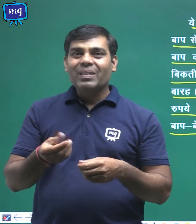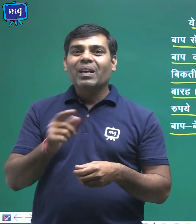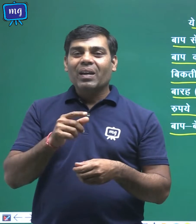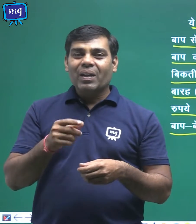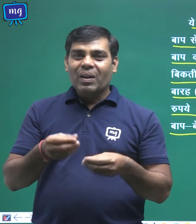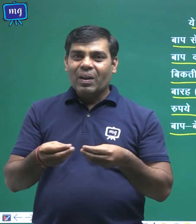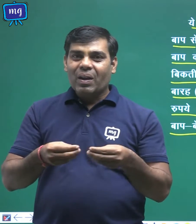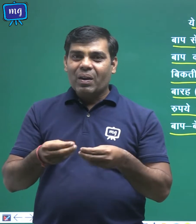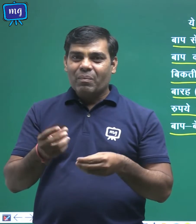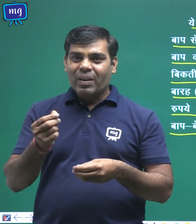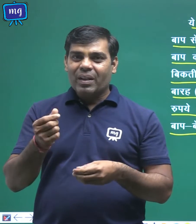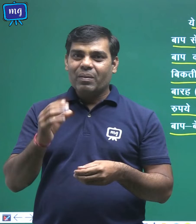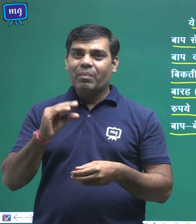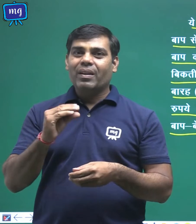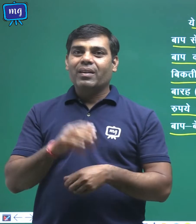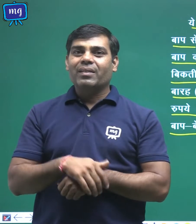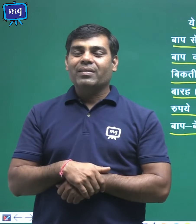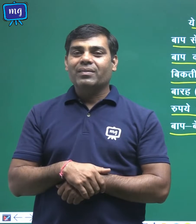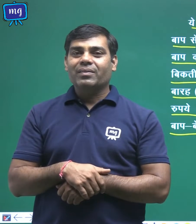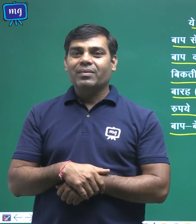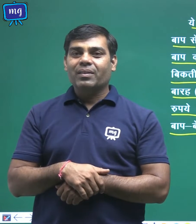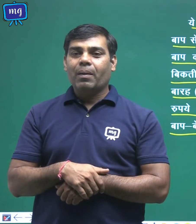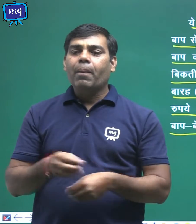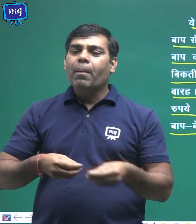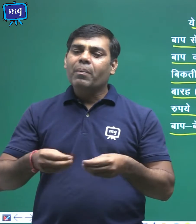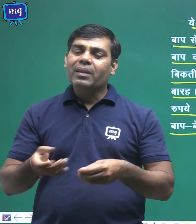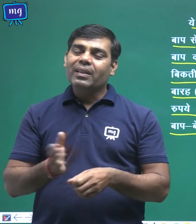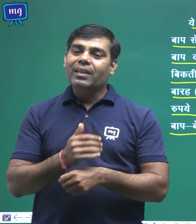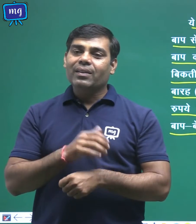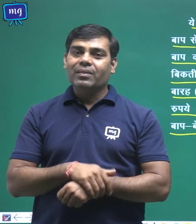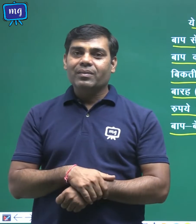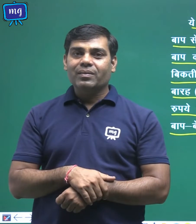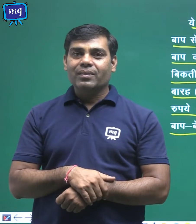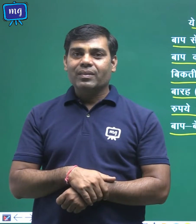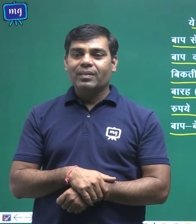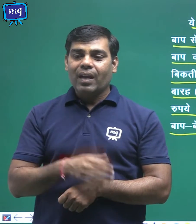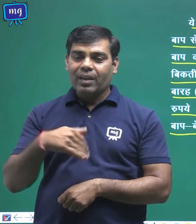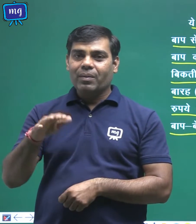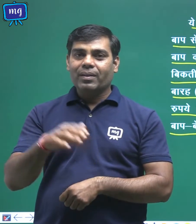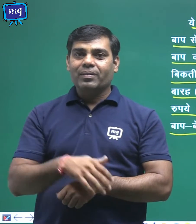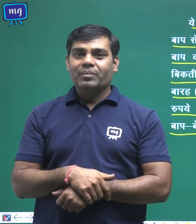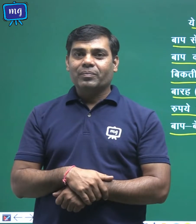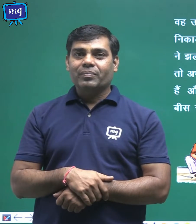पर बिकती थी। आगे बढ़े।